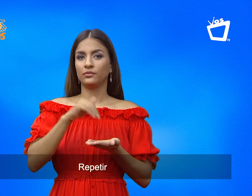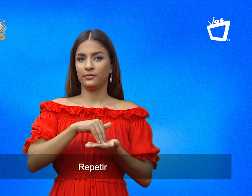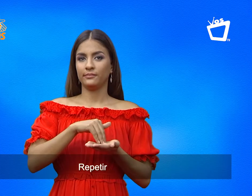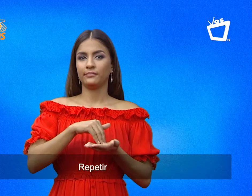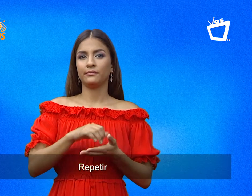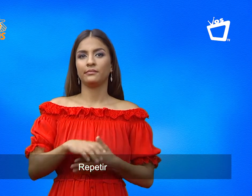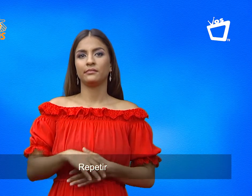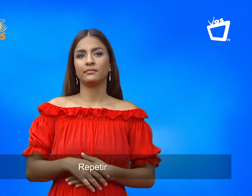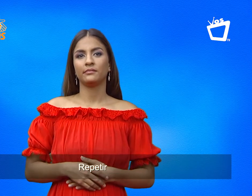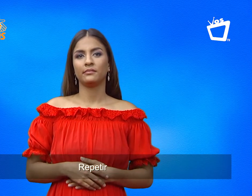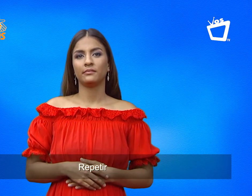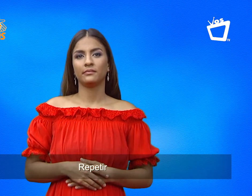repetir